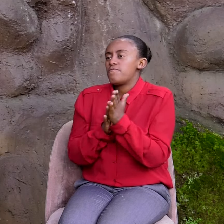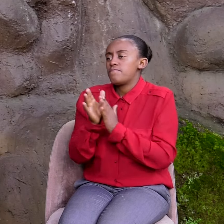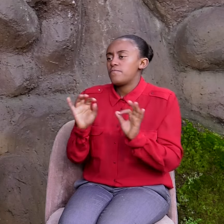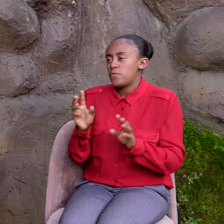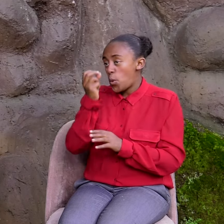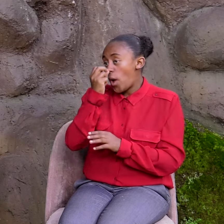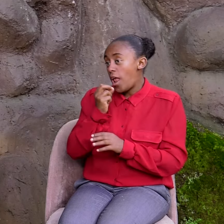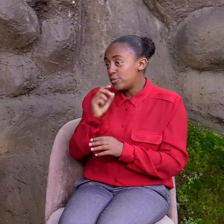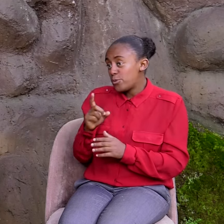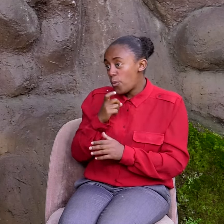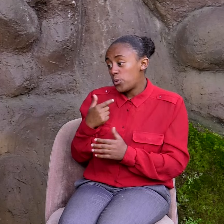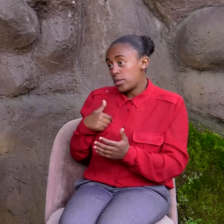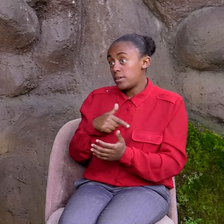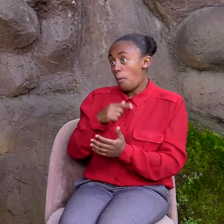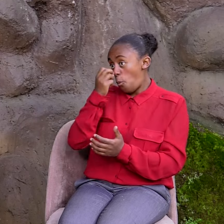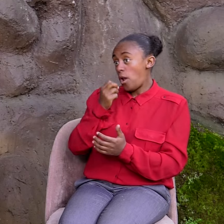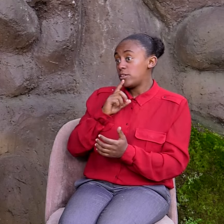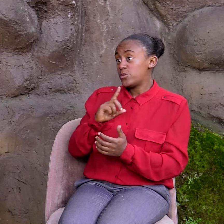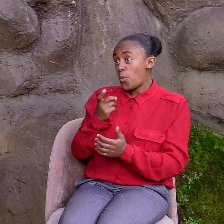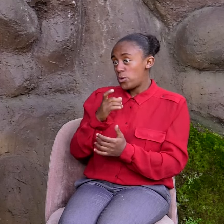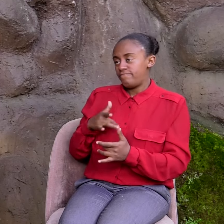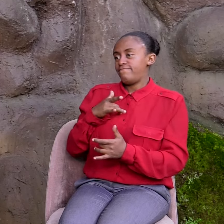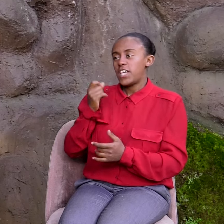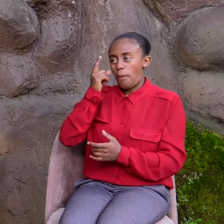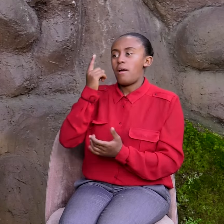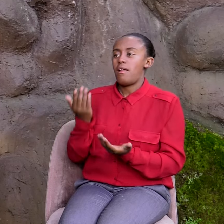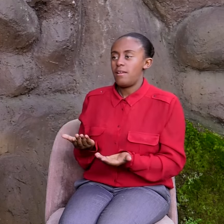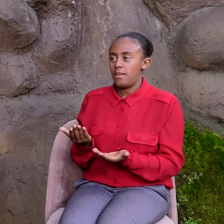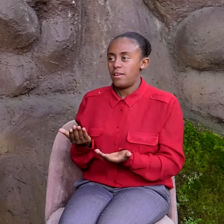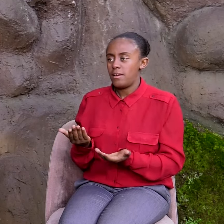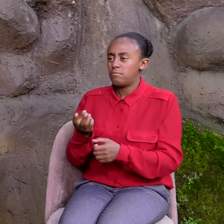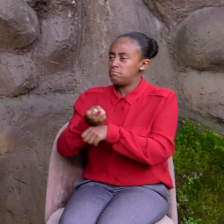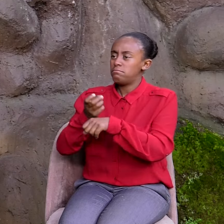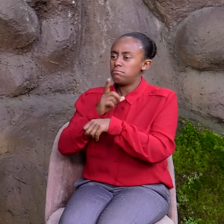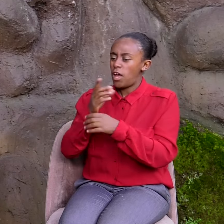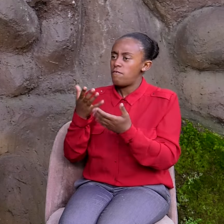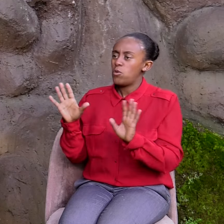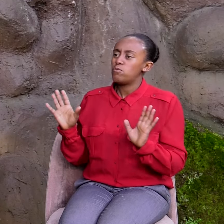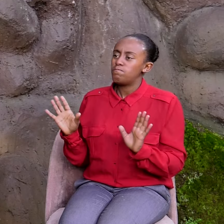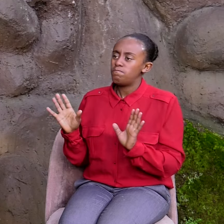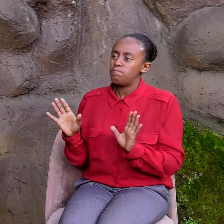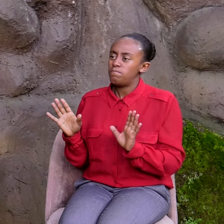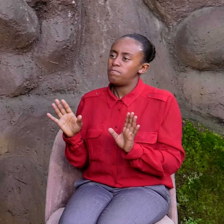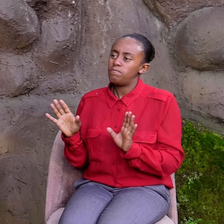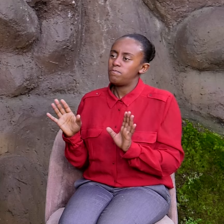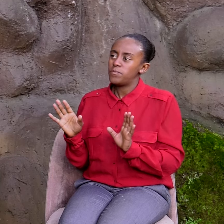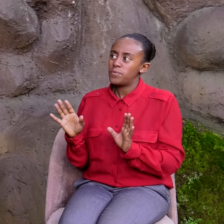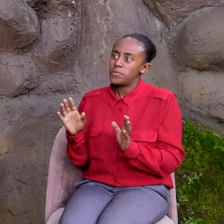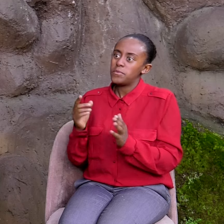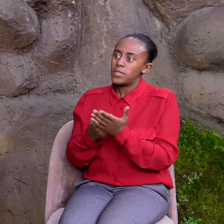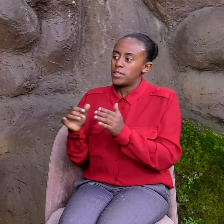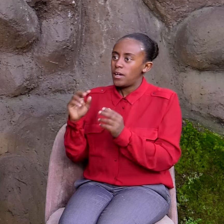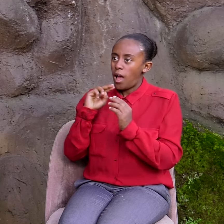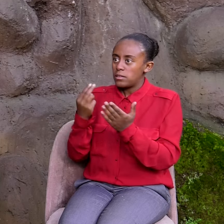ያው ይሄ ምናልባት እኛም ወላጅ ስንሆን ይገባናል ብዬ አስባለሁ። እና ከባድ ነው፣ አይፈልጉም። እንደ